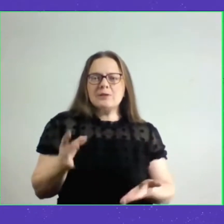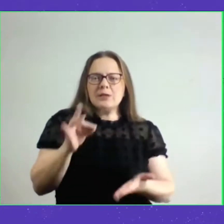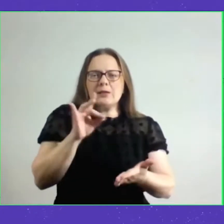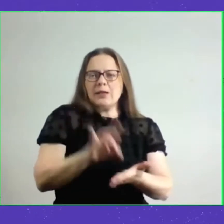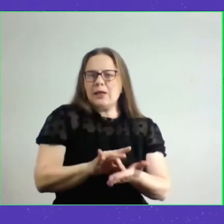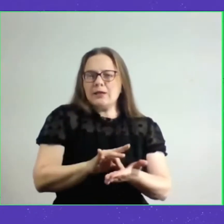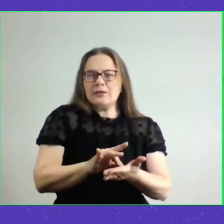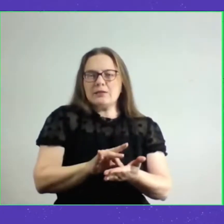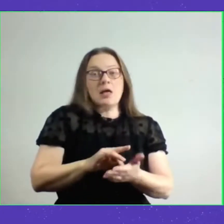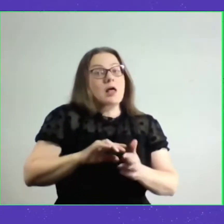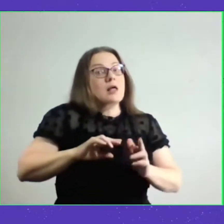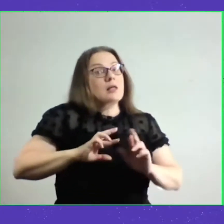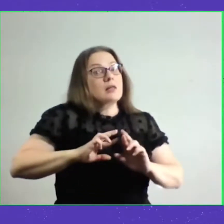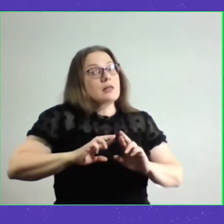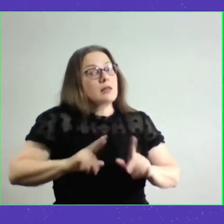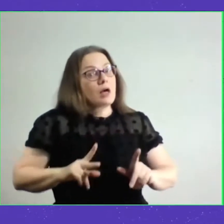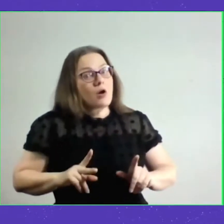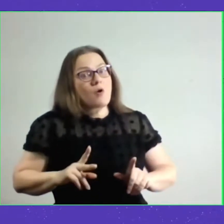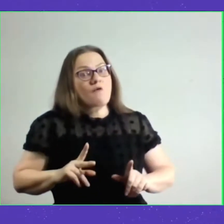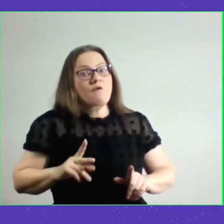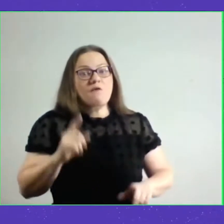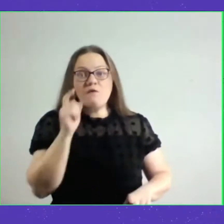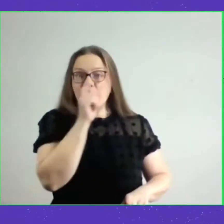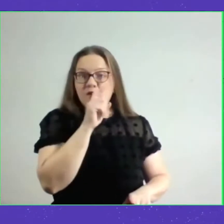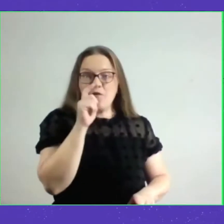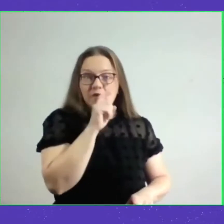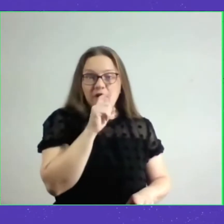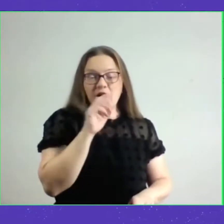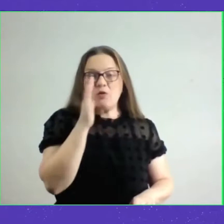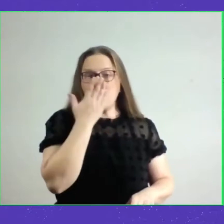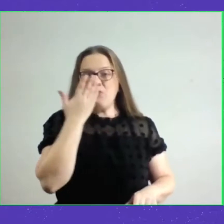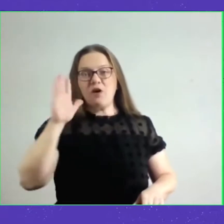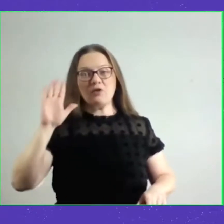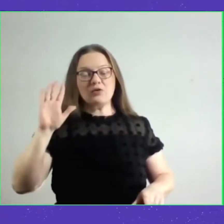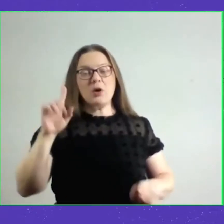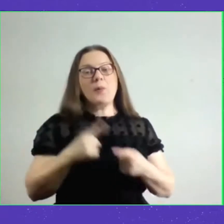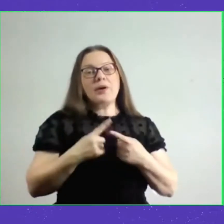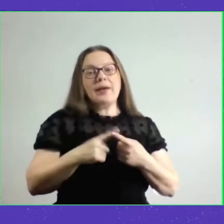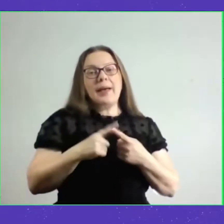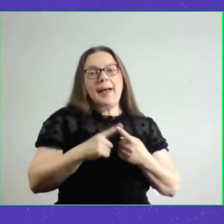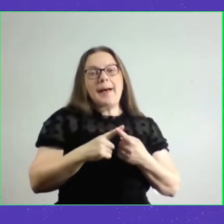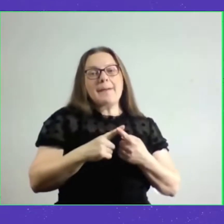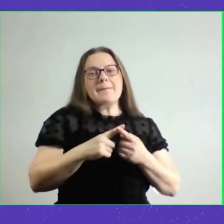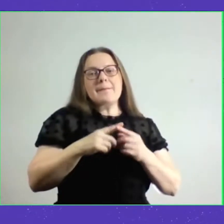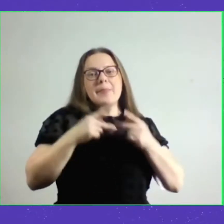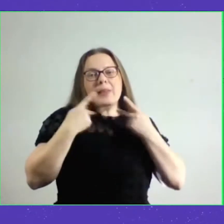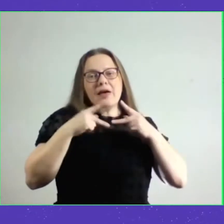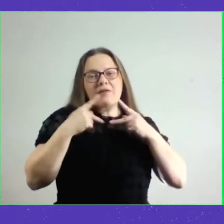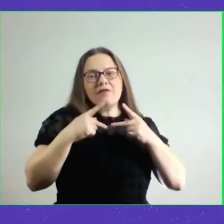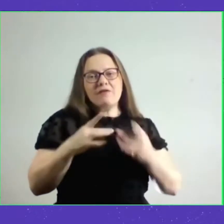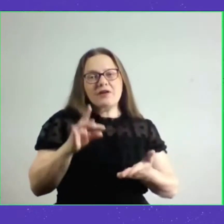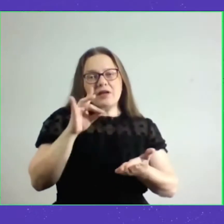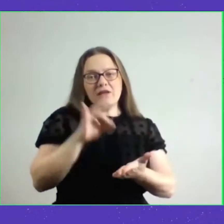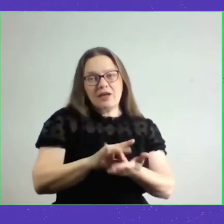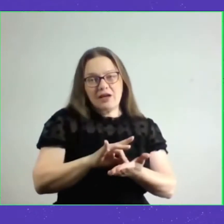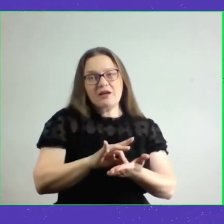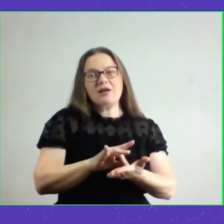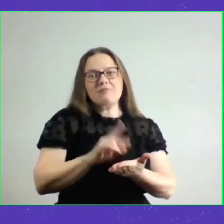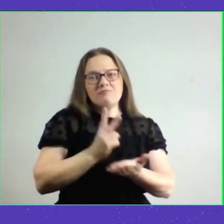Deus, a qual vive e é permanente. Então aqui nós vemos algo que é